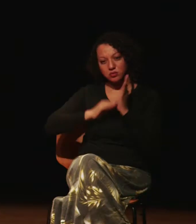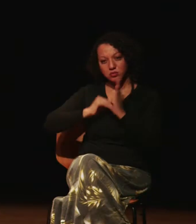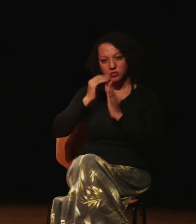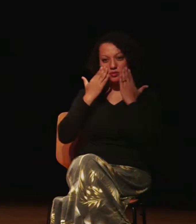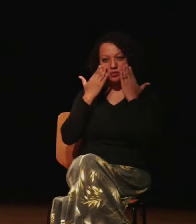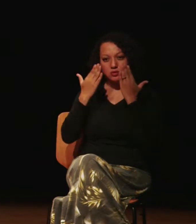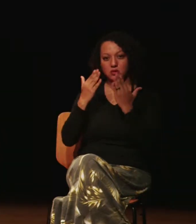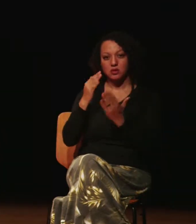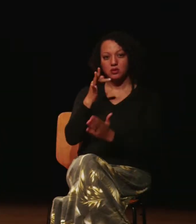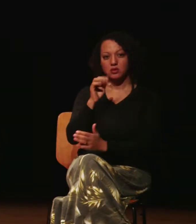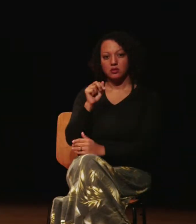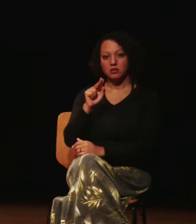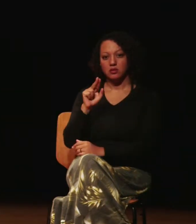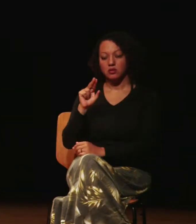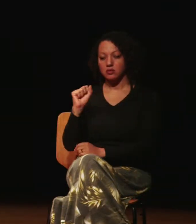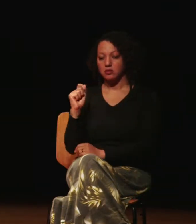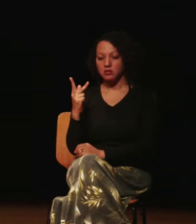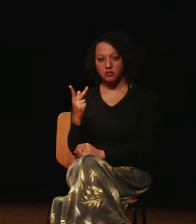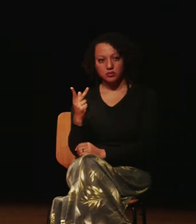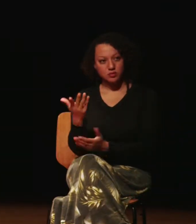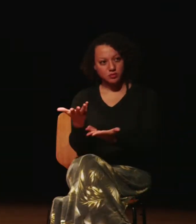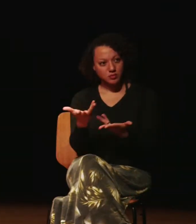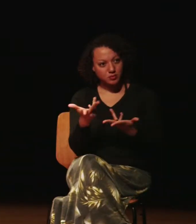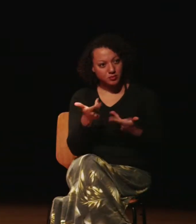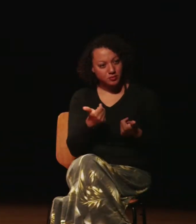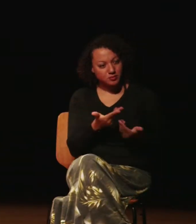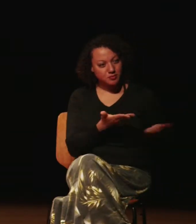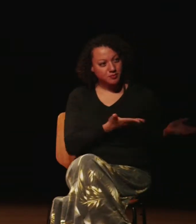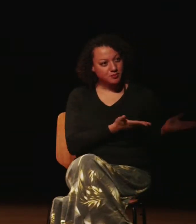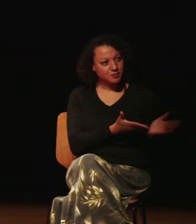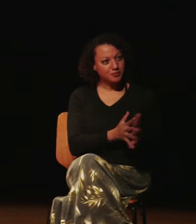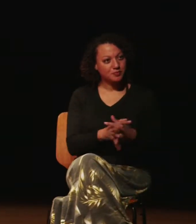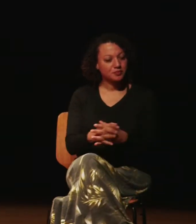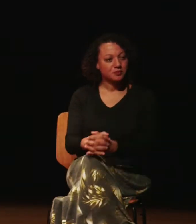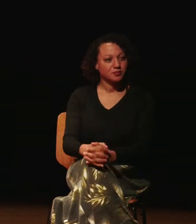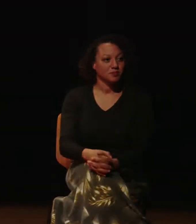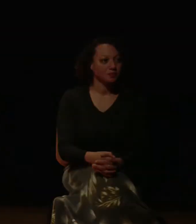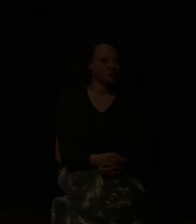projeto da FAUSP. Então, por favor, Luciano.